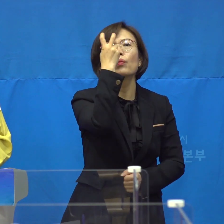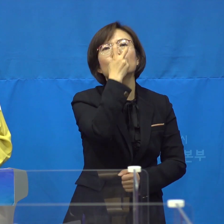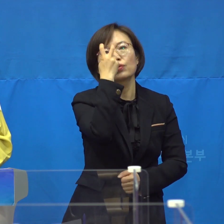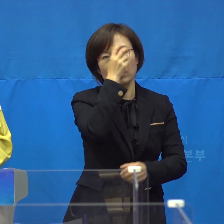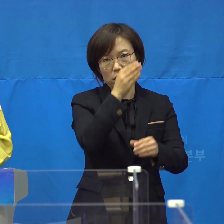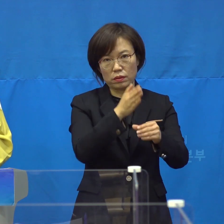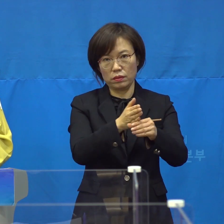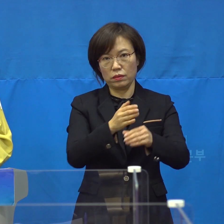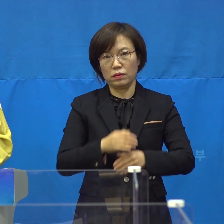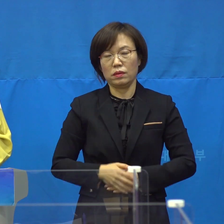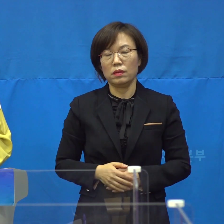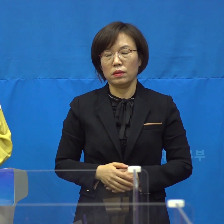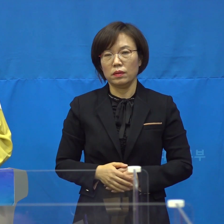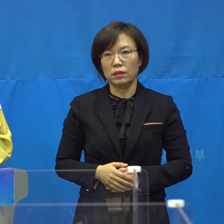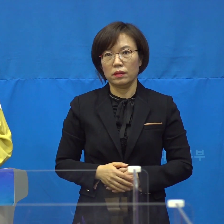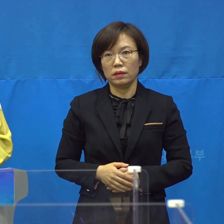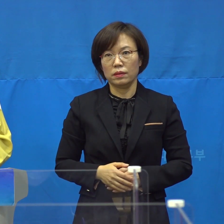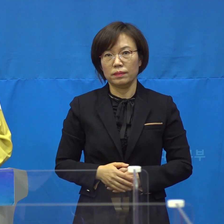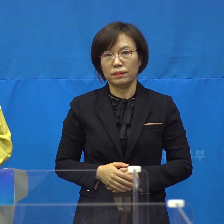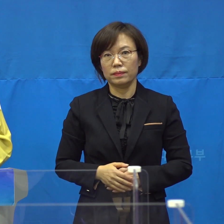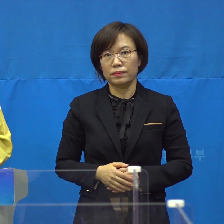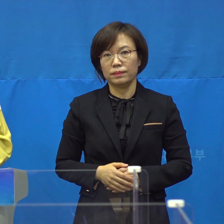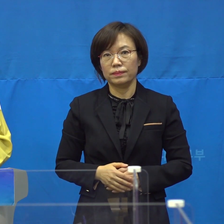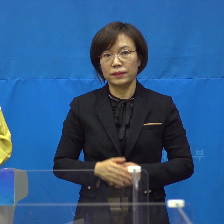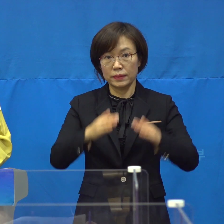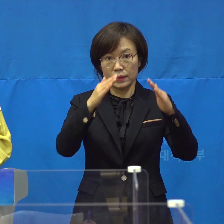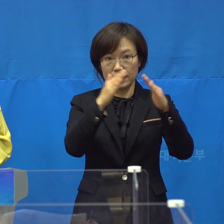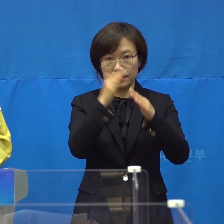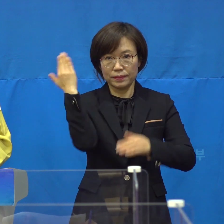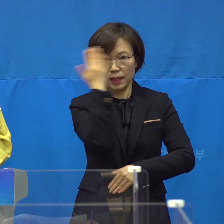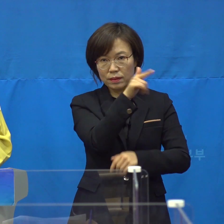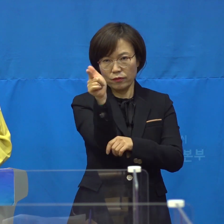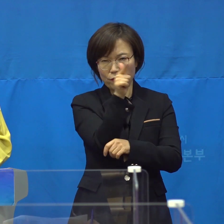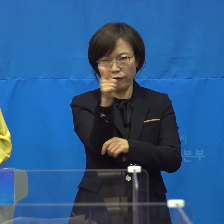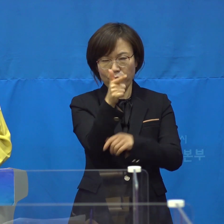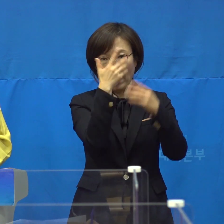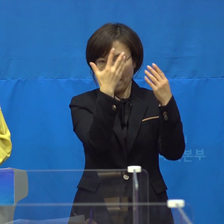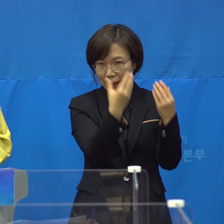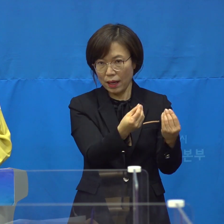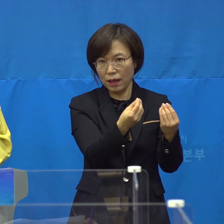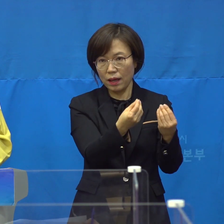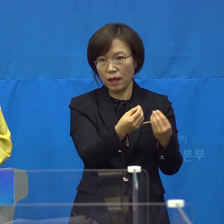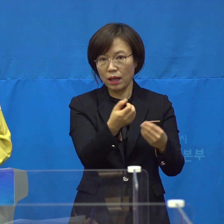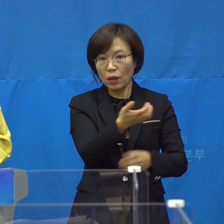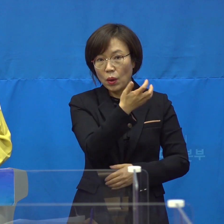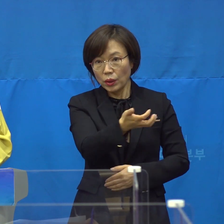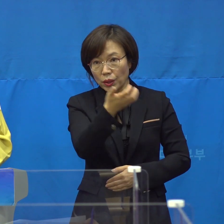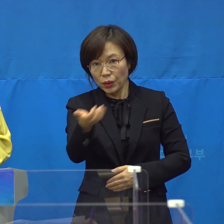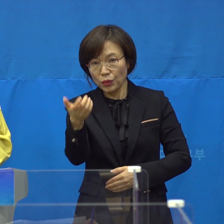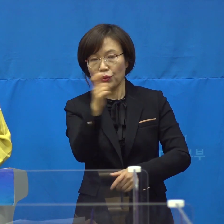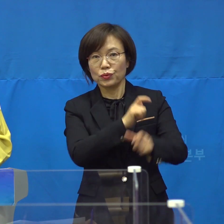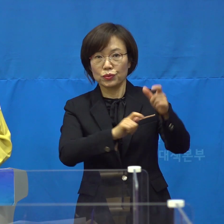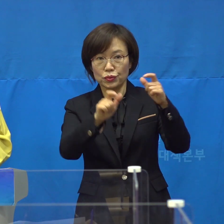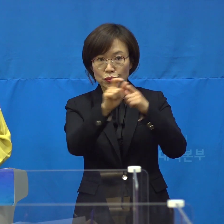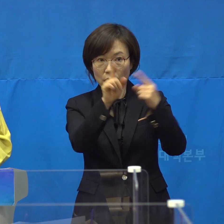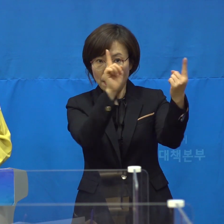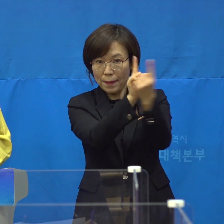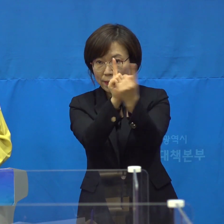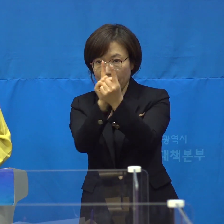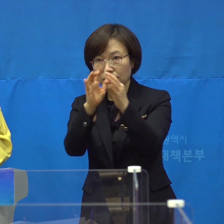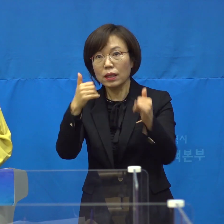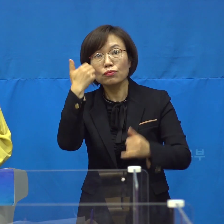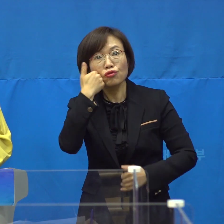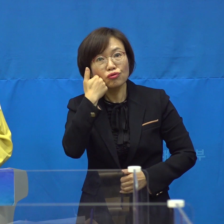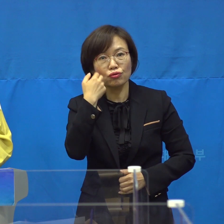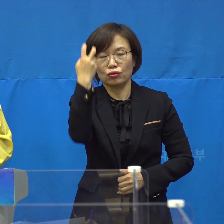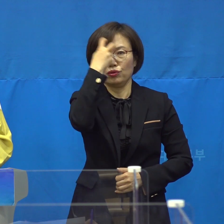있습니다. 조치 내용은 거주지 소독을 완료했고 이동 경로와 추가 접촉자를 조사 중에